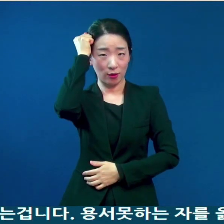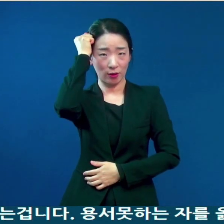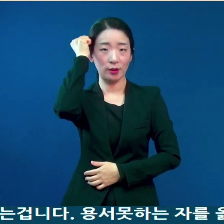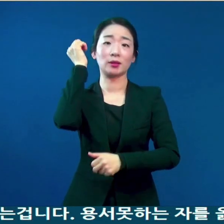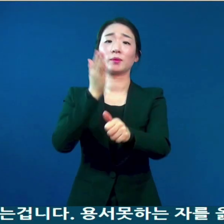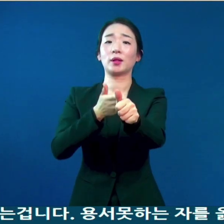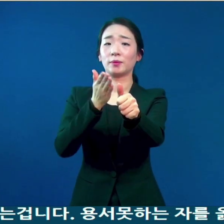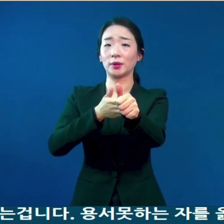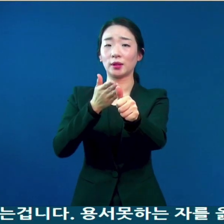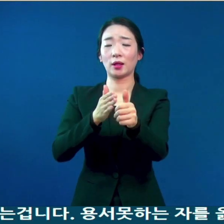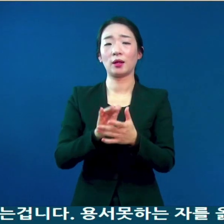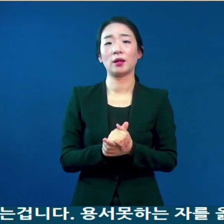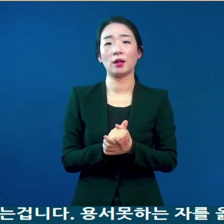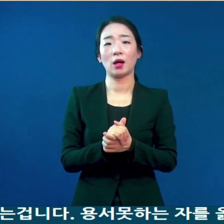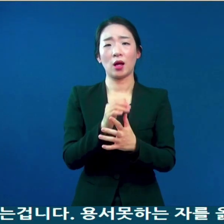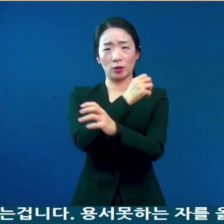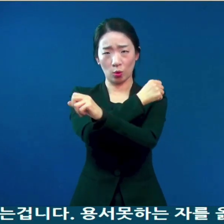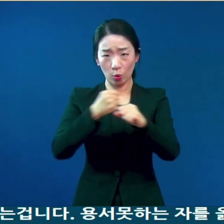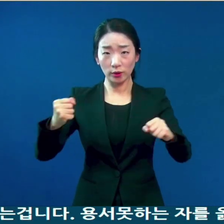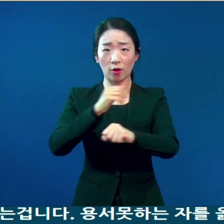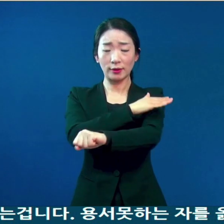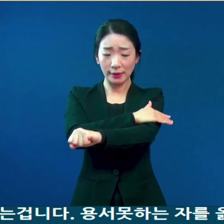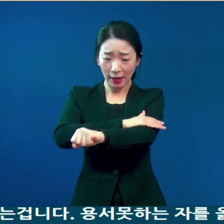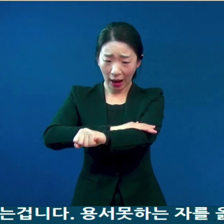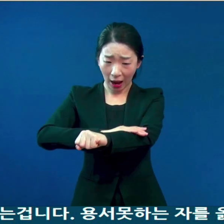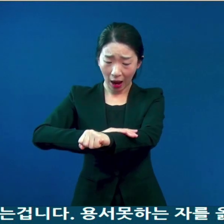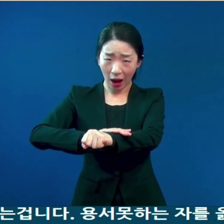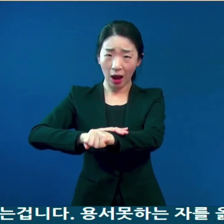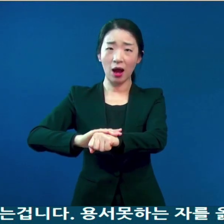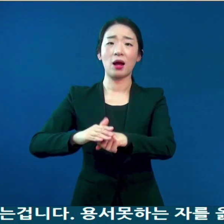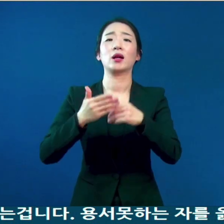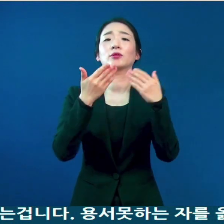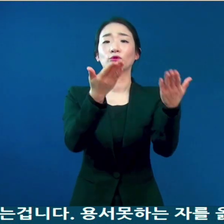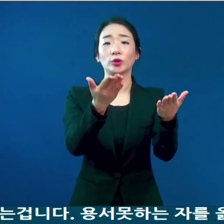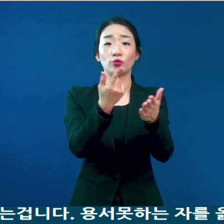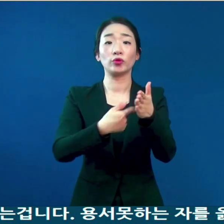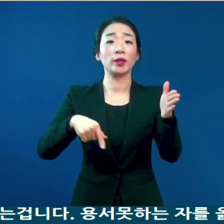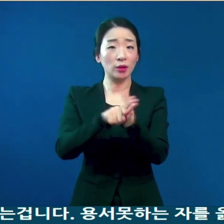소망합니다. 여러분, 우리가 용서를 잘하기 위해서 정말